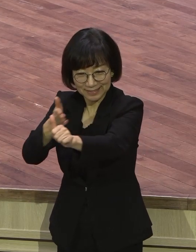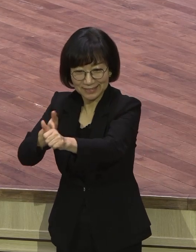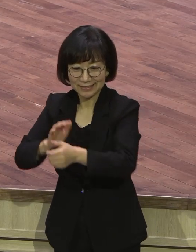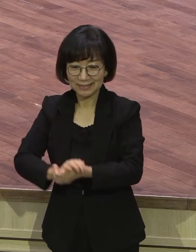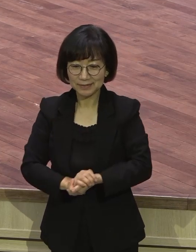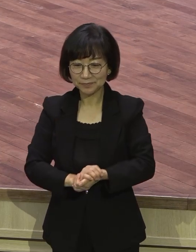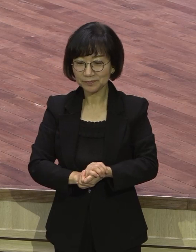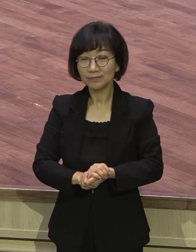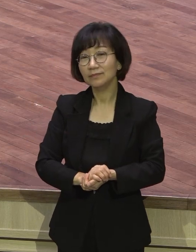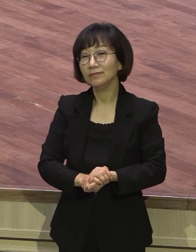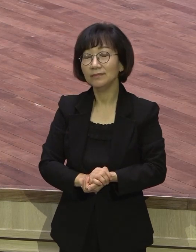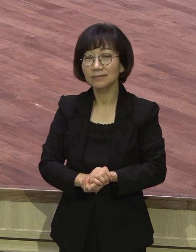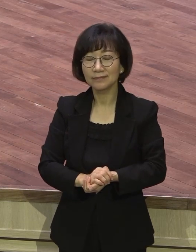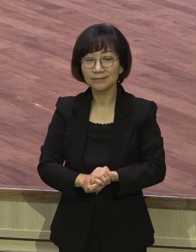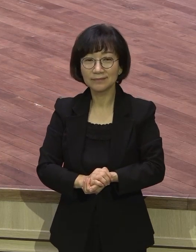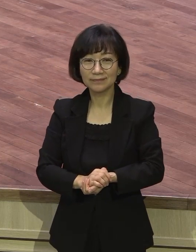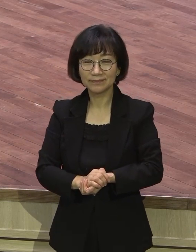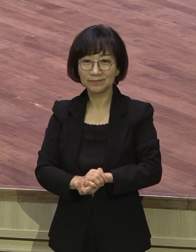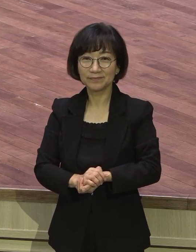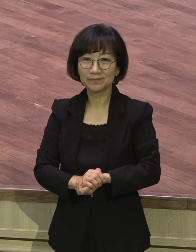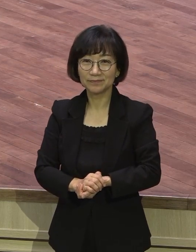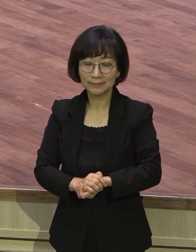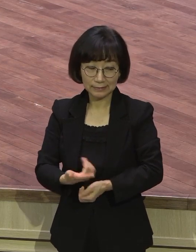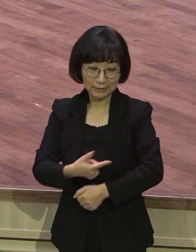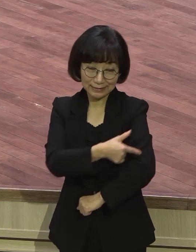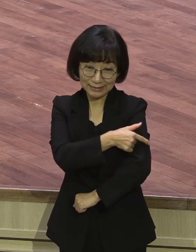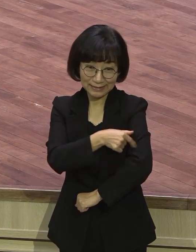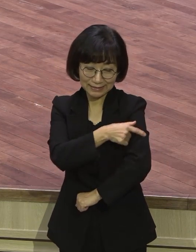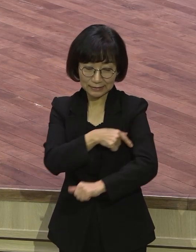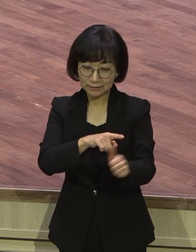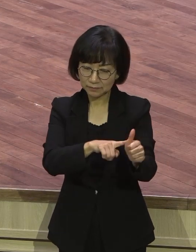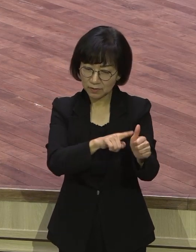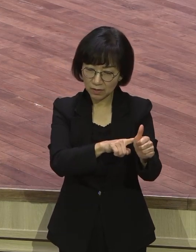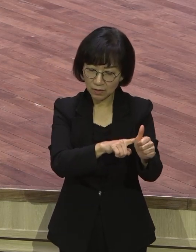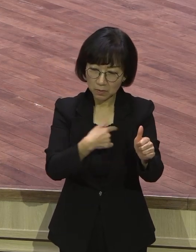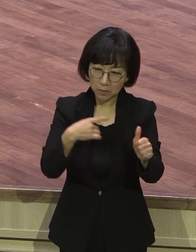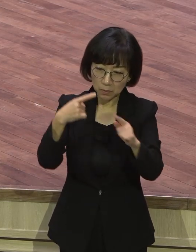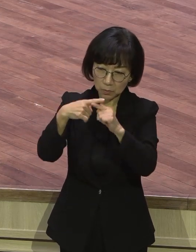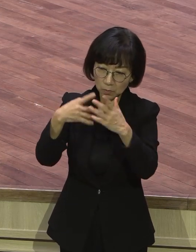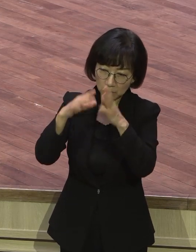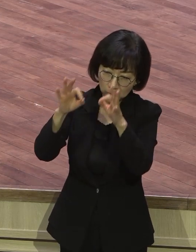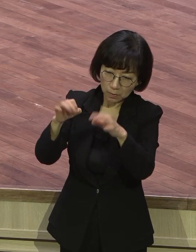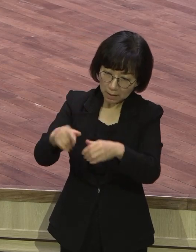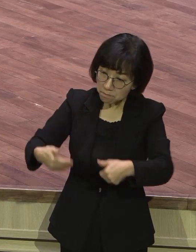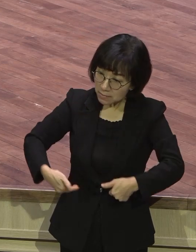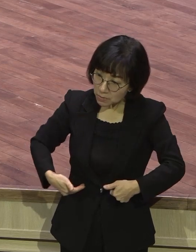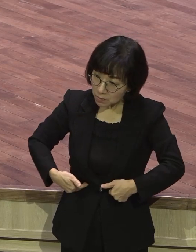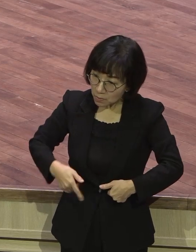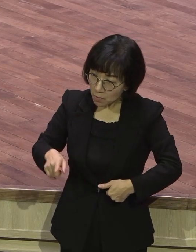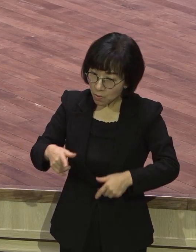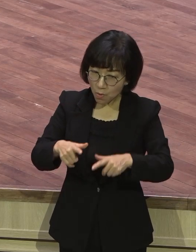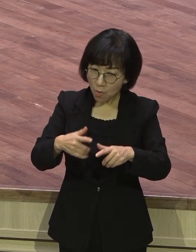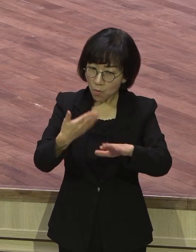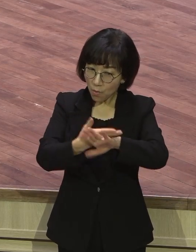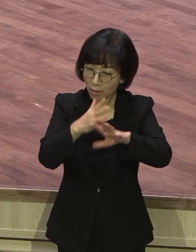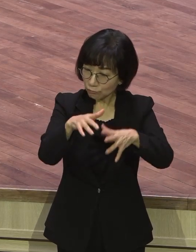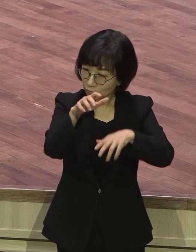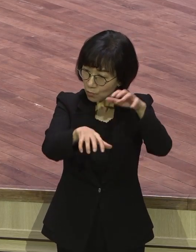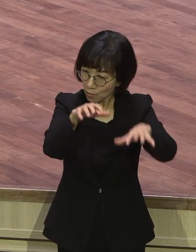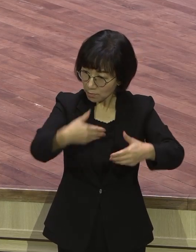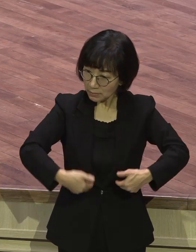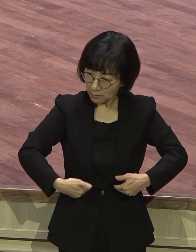이런 집사처럼 그렇게 교회가 현장이 필요하고 교회가 필요하고 필요할 때 그렇게 올해할